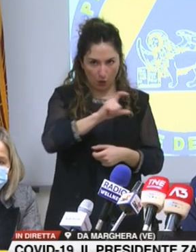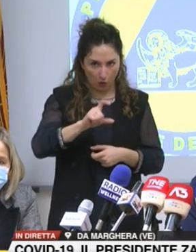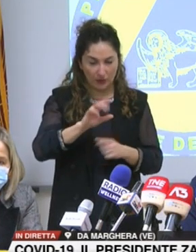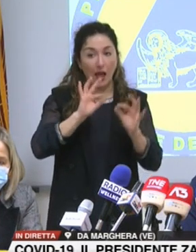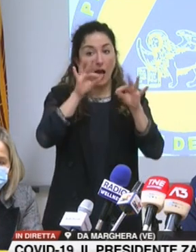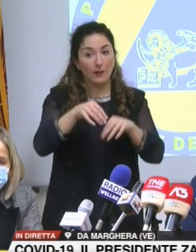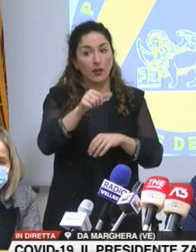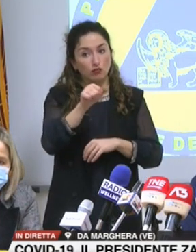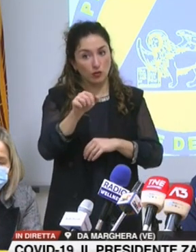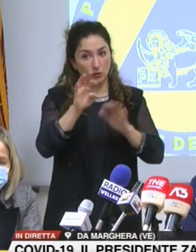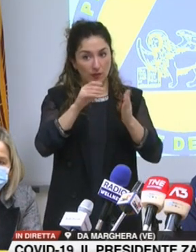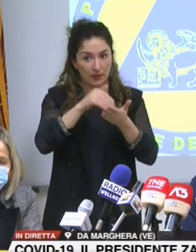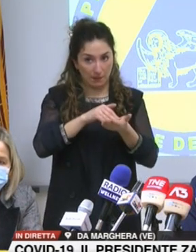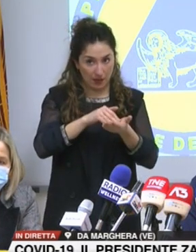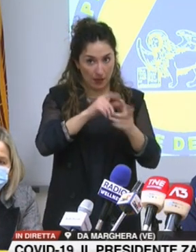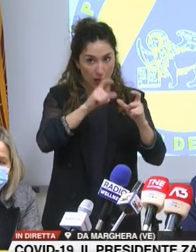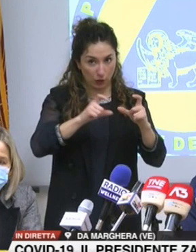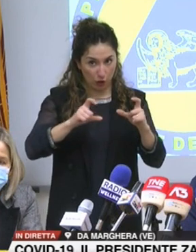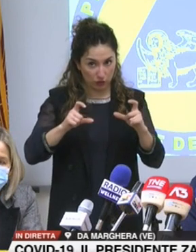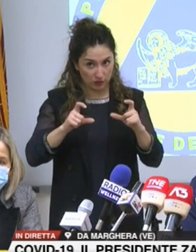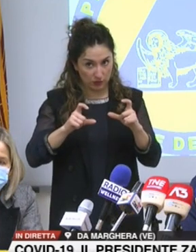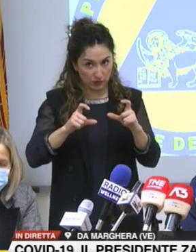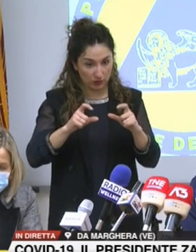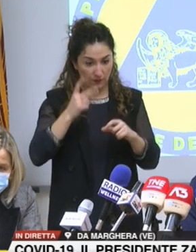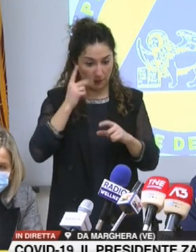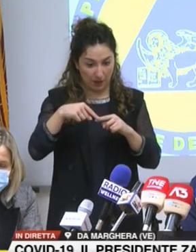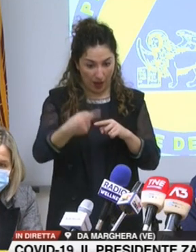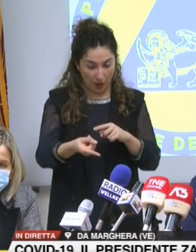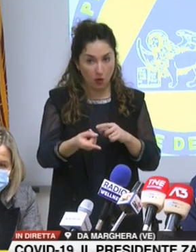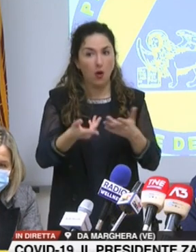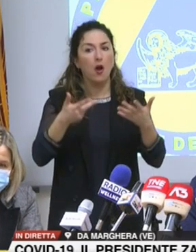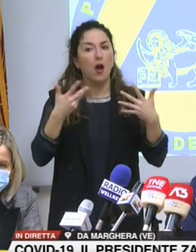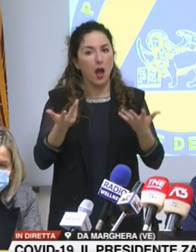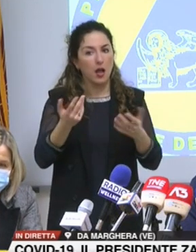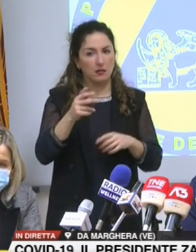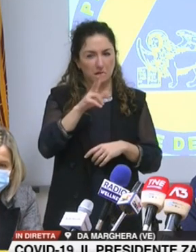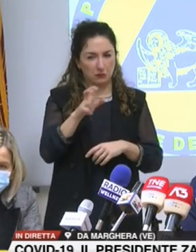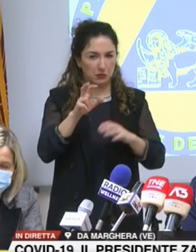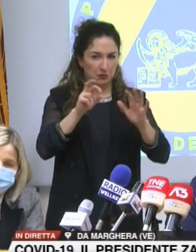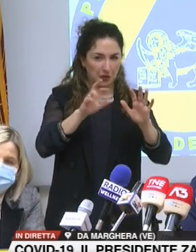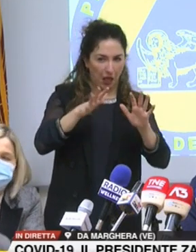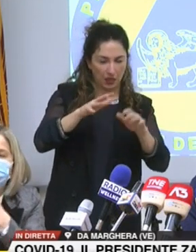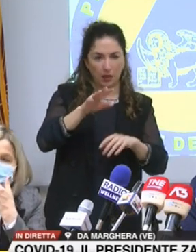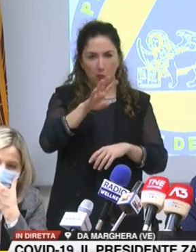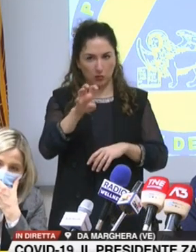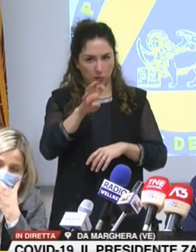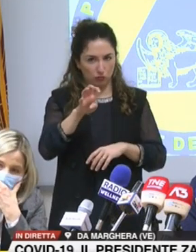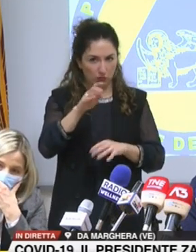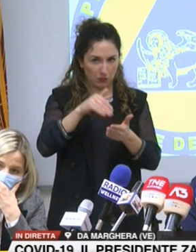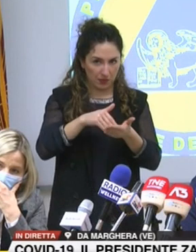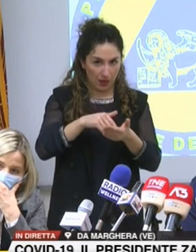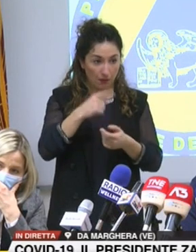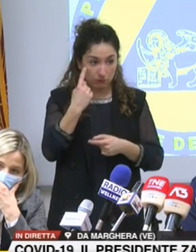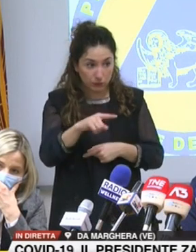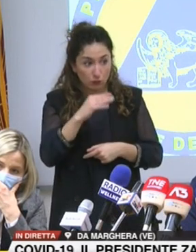arrivo altre 190.000 per febbraio, ne abbiamo 380, diciamo 400.000. Queste